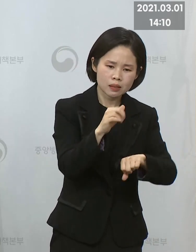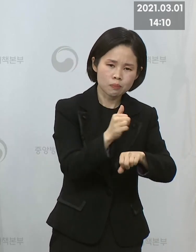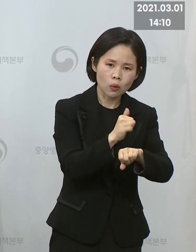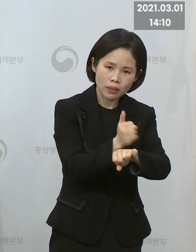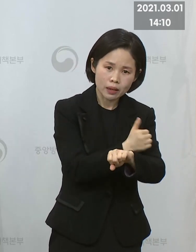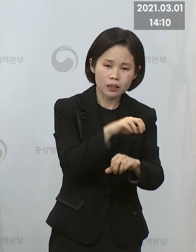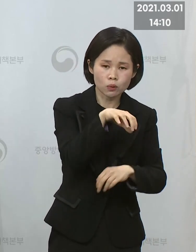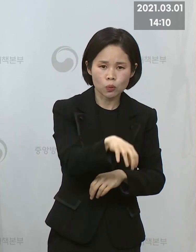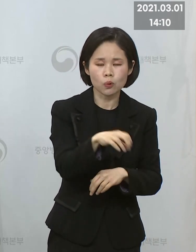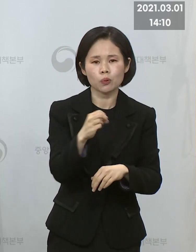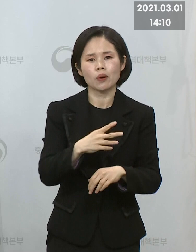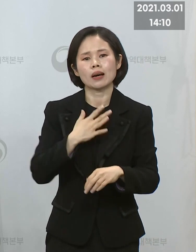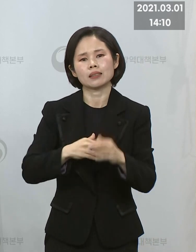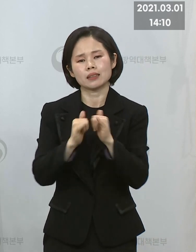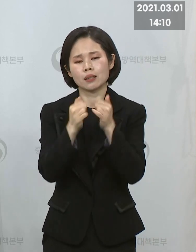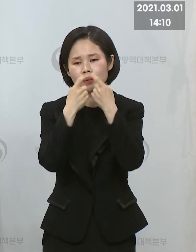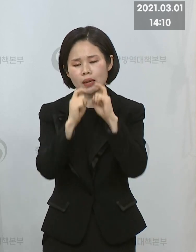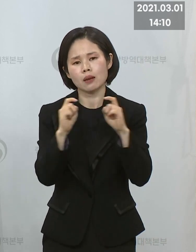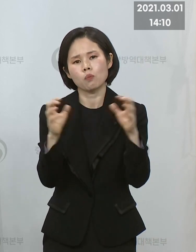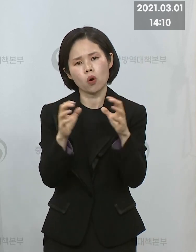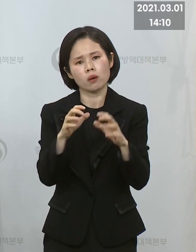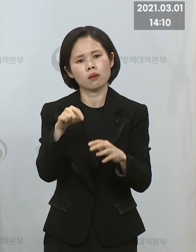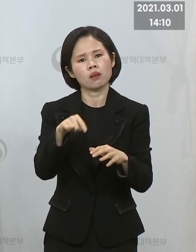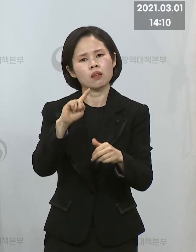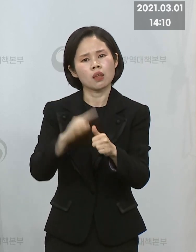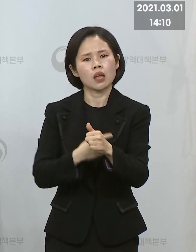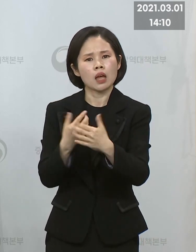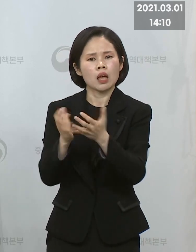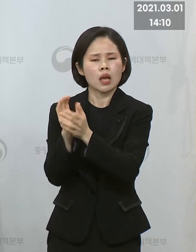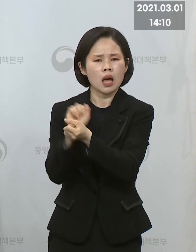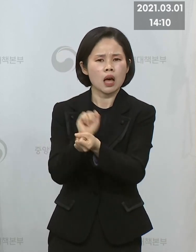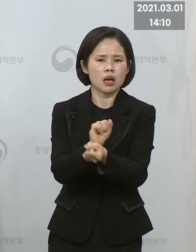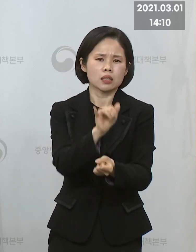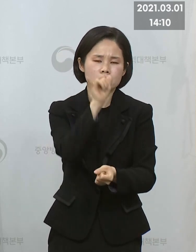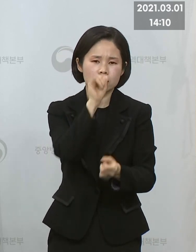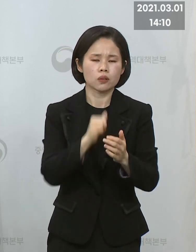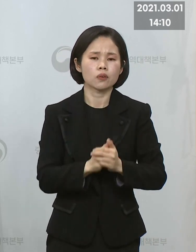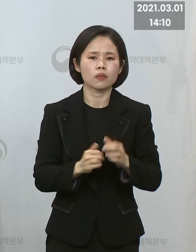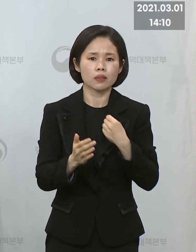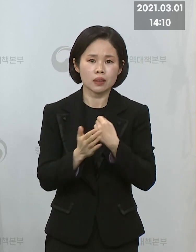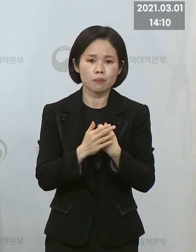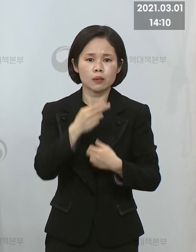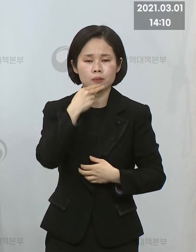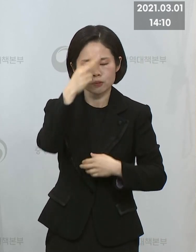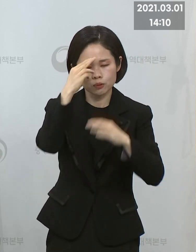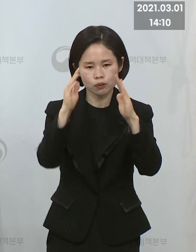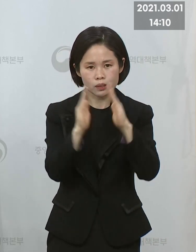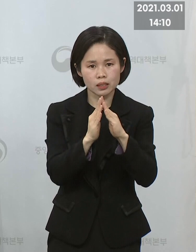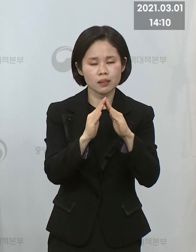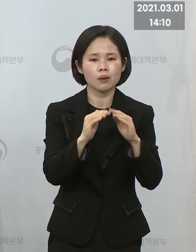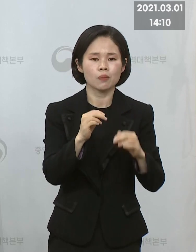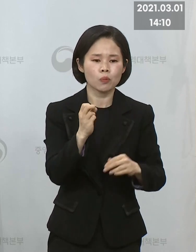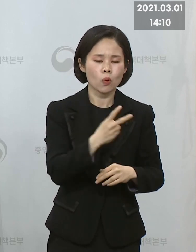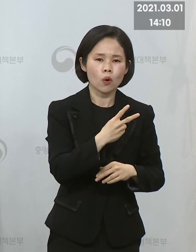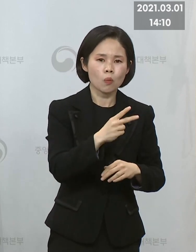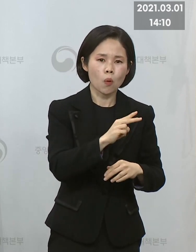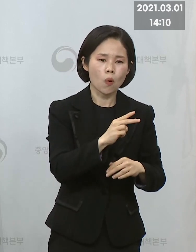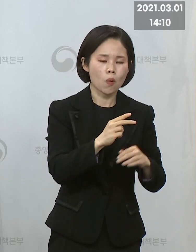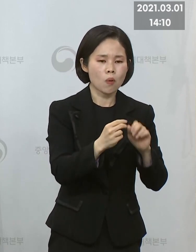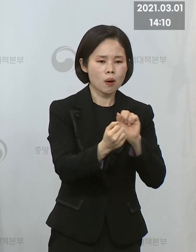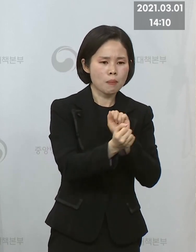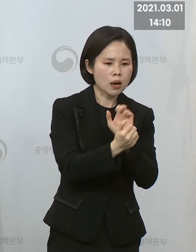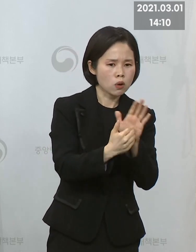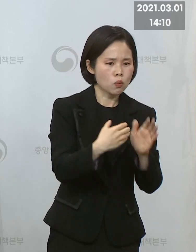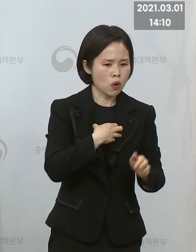지속적으로 보고되고 있는 상황입니다. 이에 따라서 유흥시설, 다중이용시설의 방역수칙 이행 상황을 현장